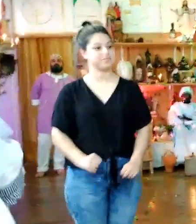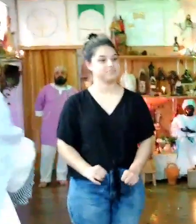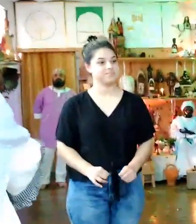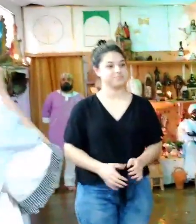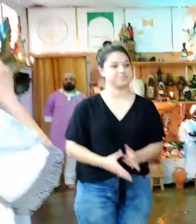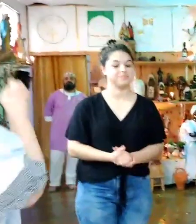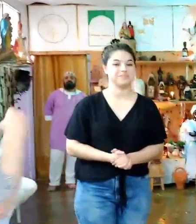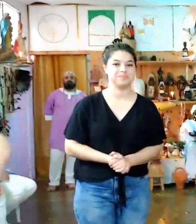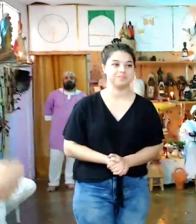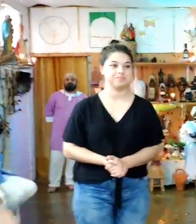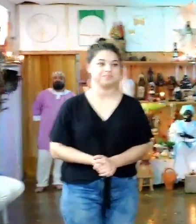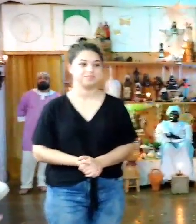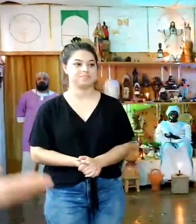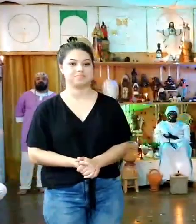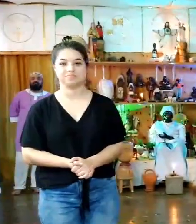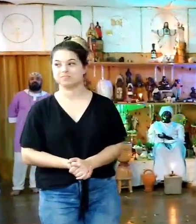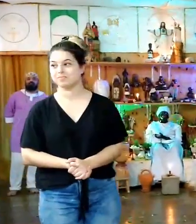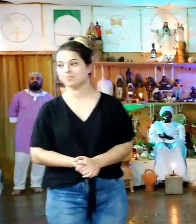aí.